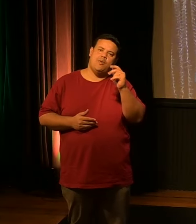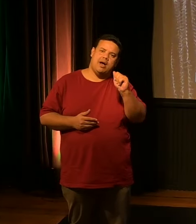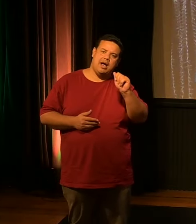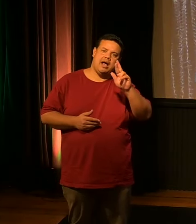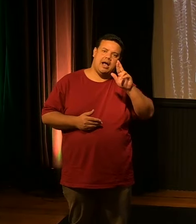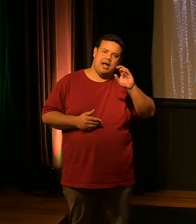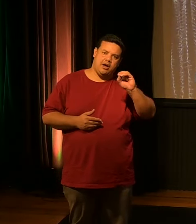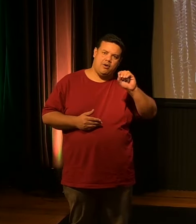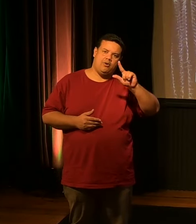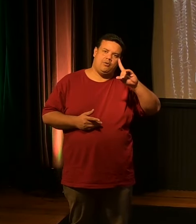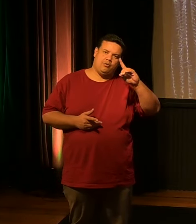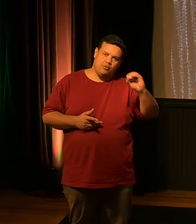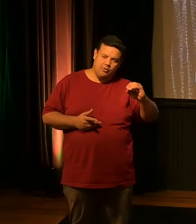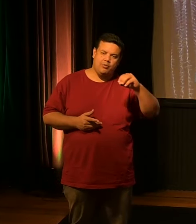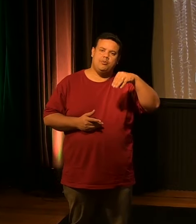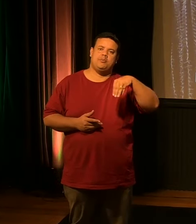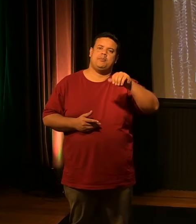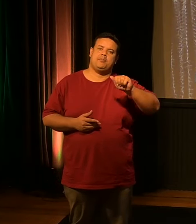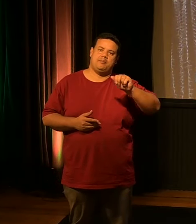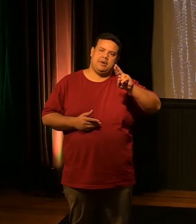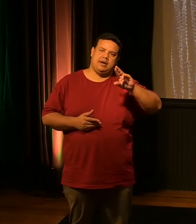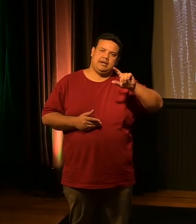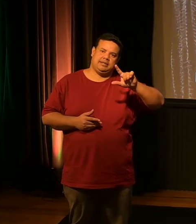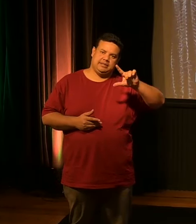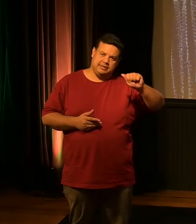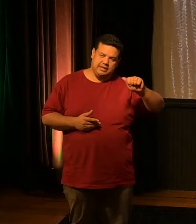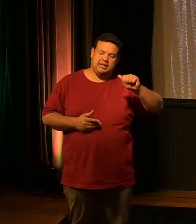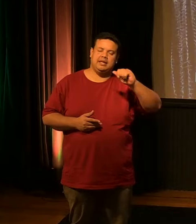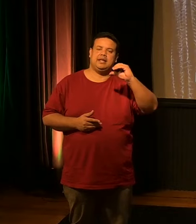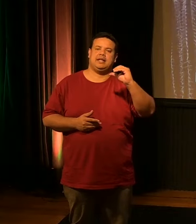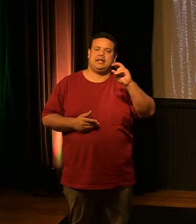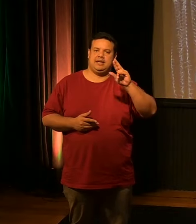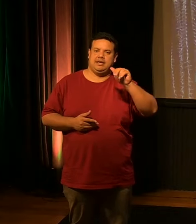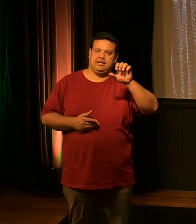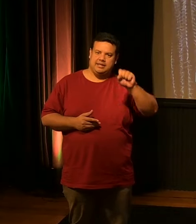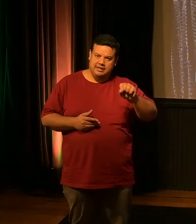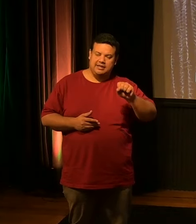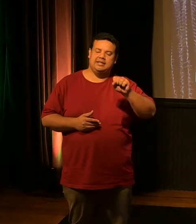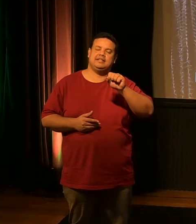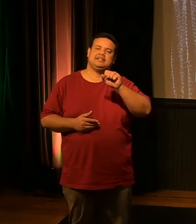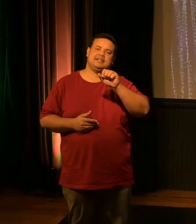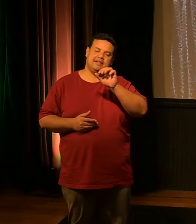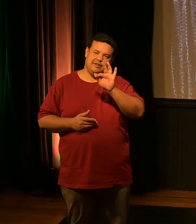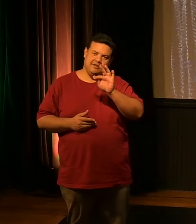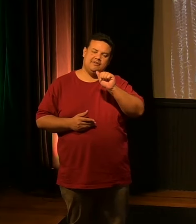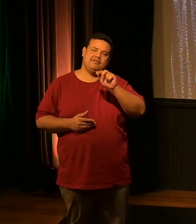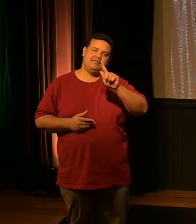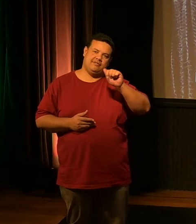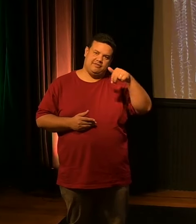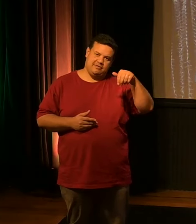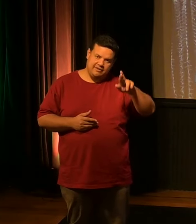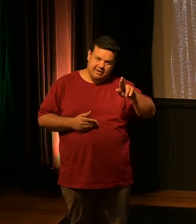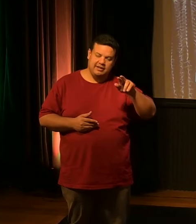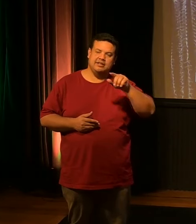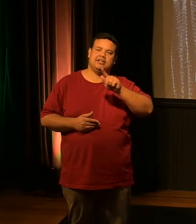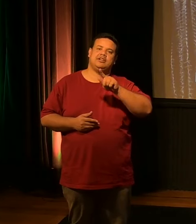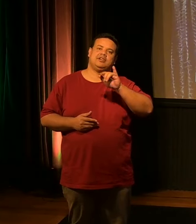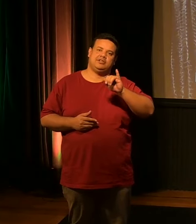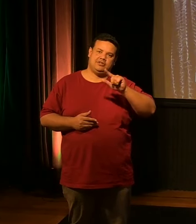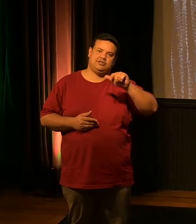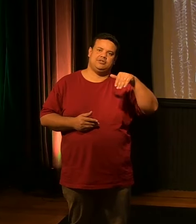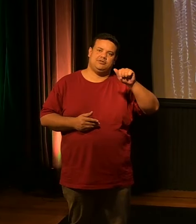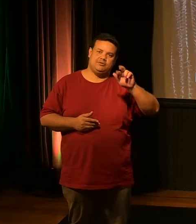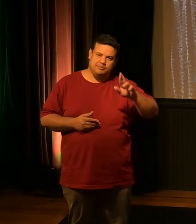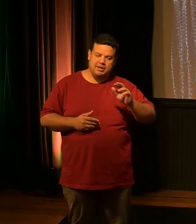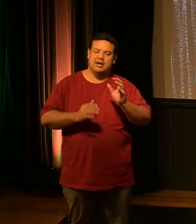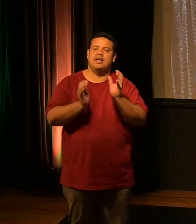Marcelo, a Cris, Fagner, Gilmar. A equipe de cinema, que é composta também pelo Kleber Mendonça, pela Márcia